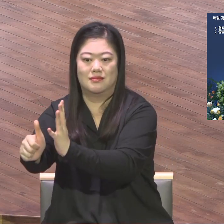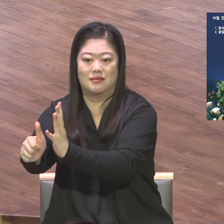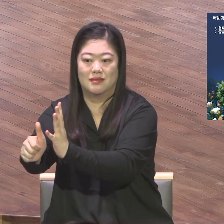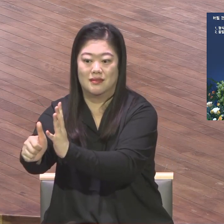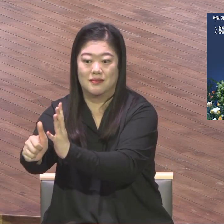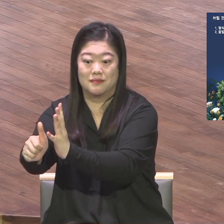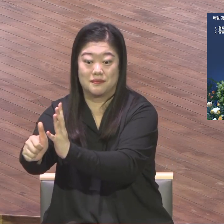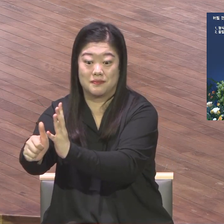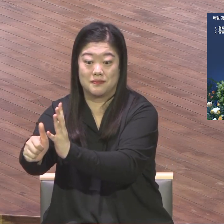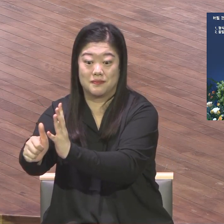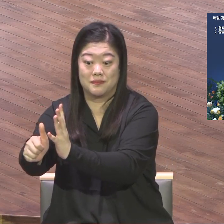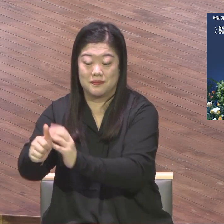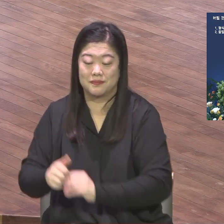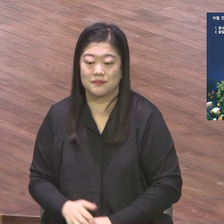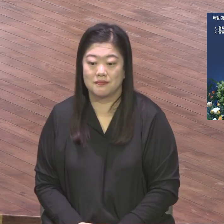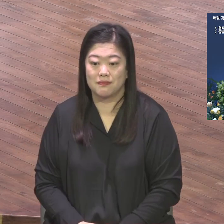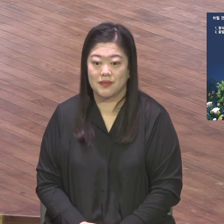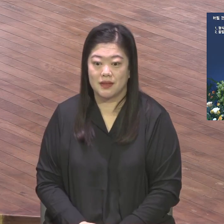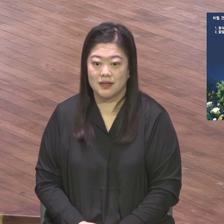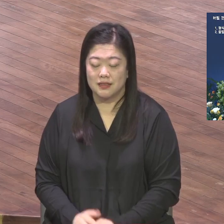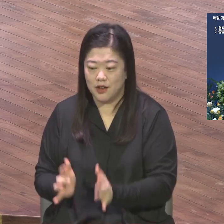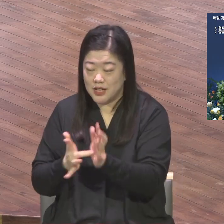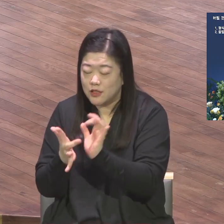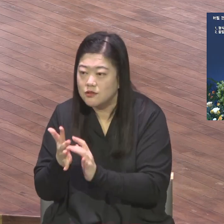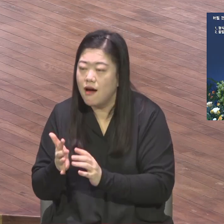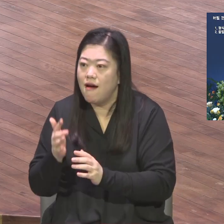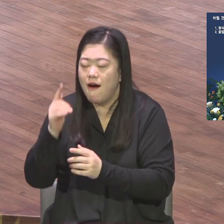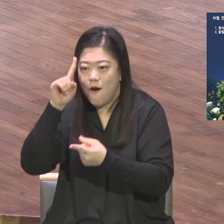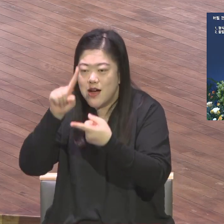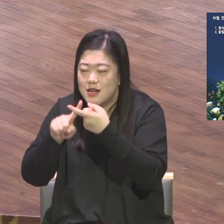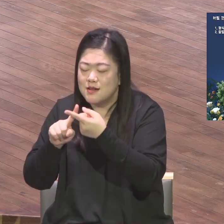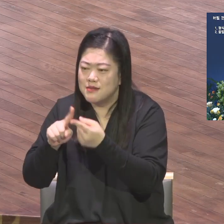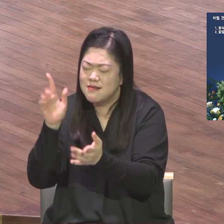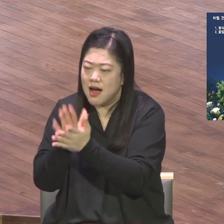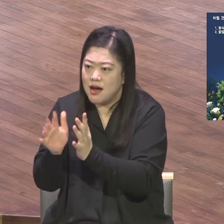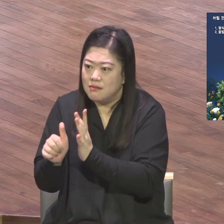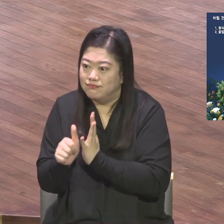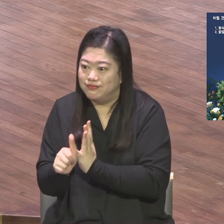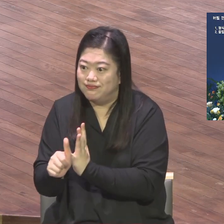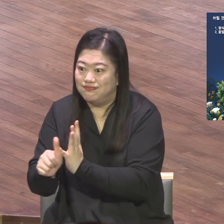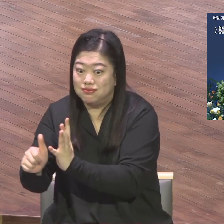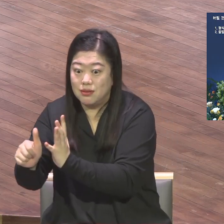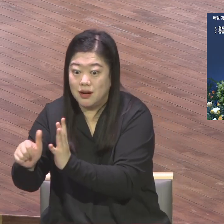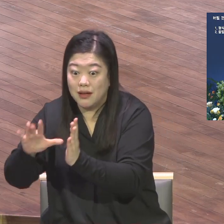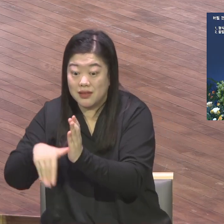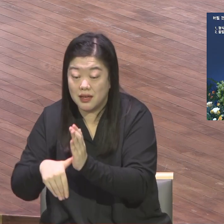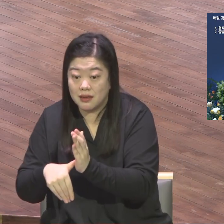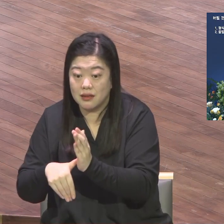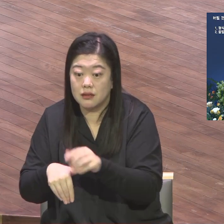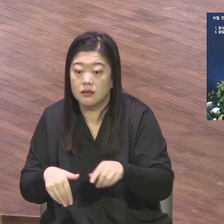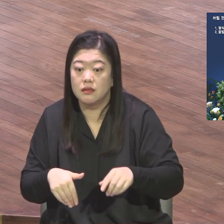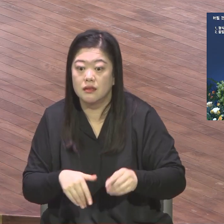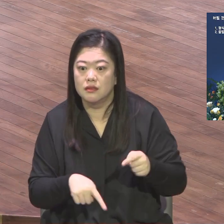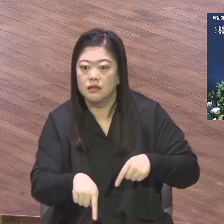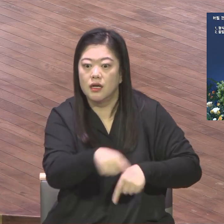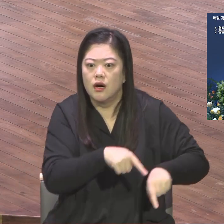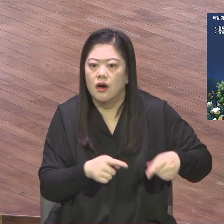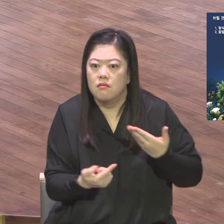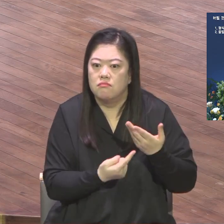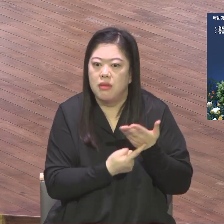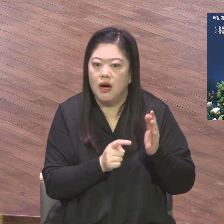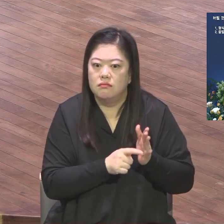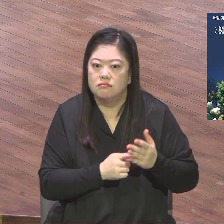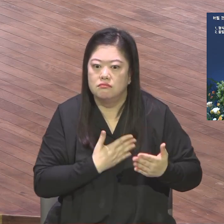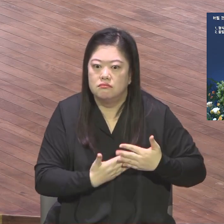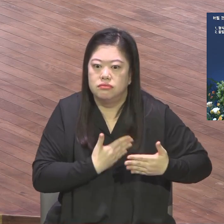이렇게 사람들의 관심이 예수님께 맞춰지니까 초조해진 사람들이 있었어요. 초조해진